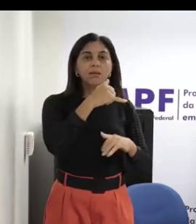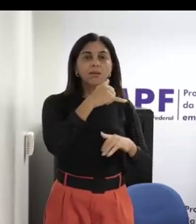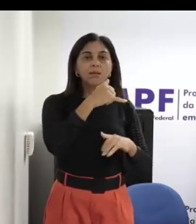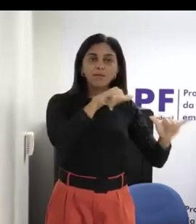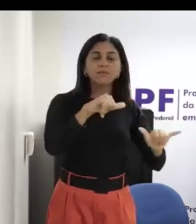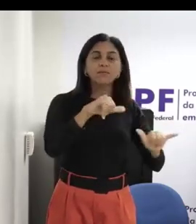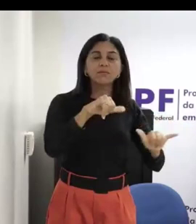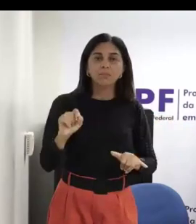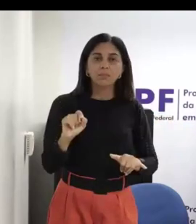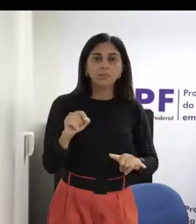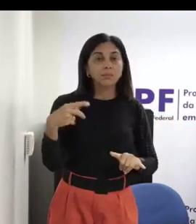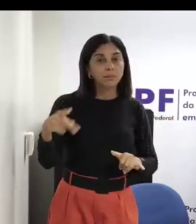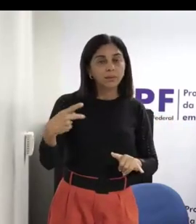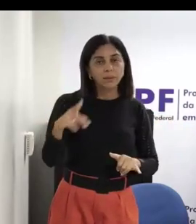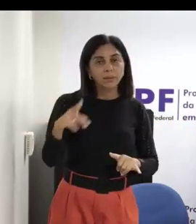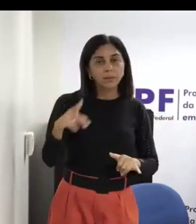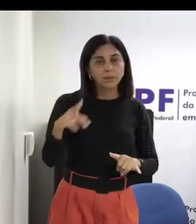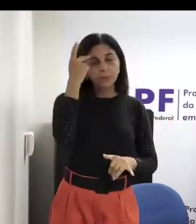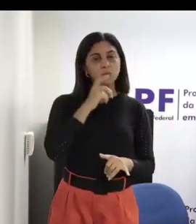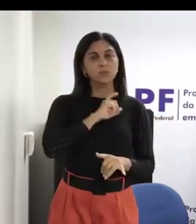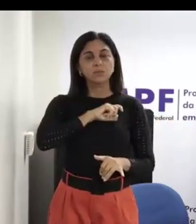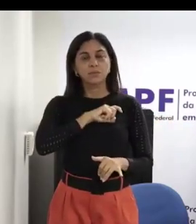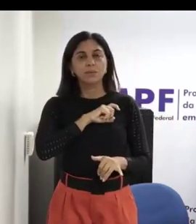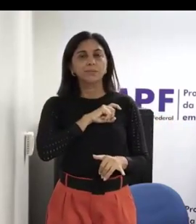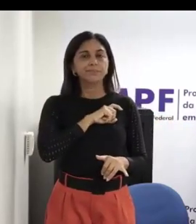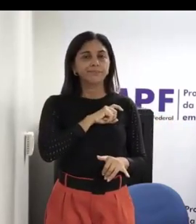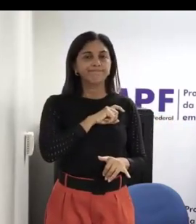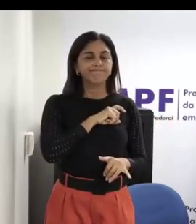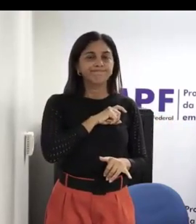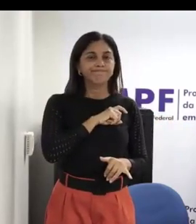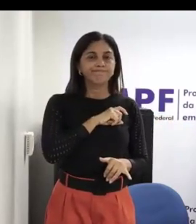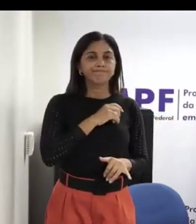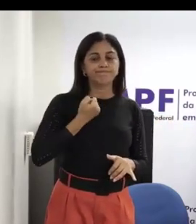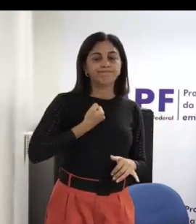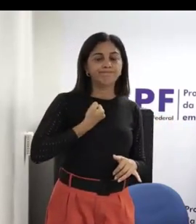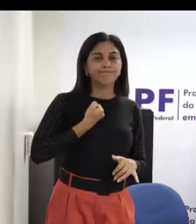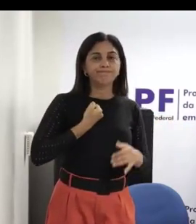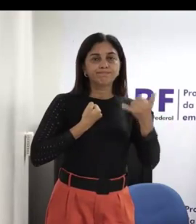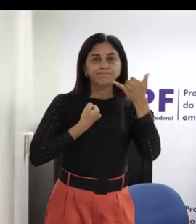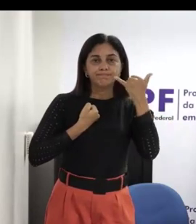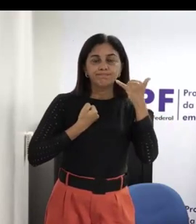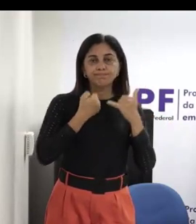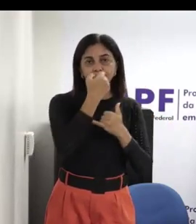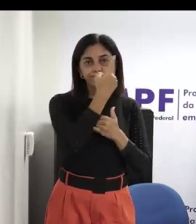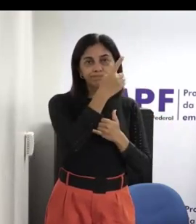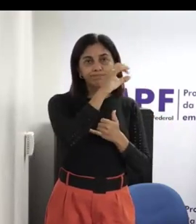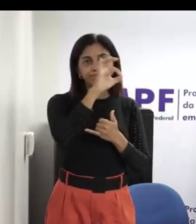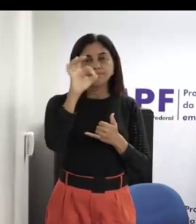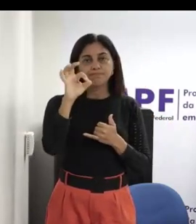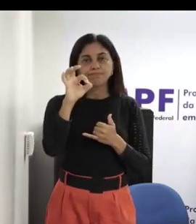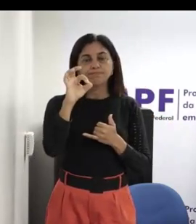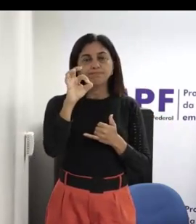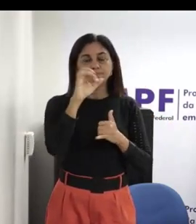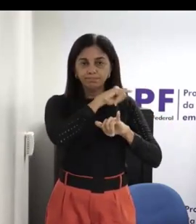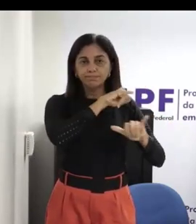identificar então o dis que sem ele é muito efetivo né pessoa pode fazer a denúncia por essa forma